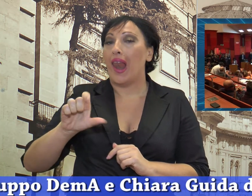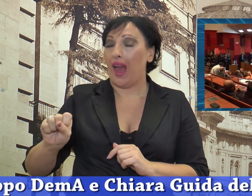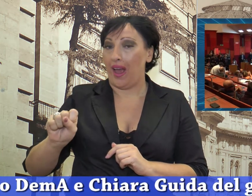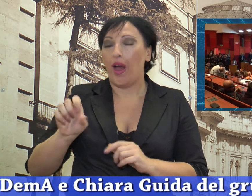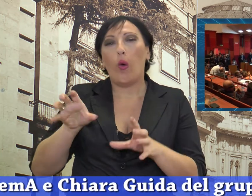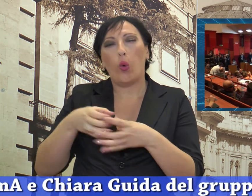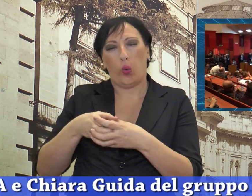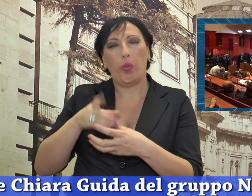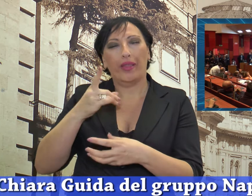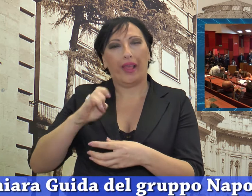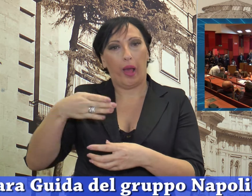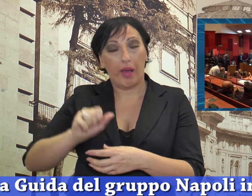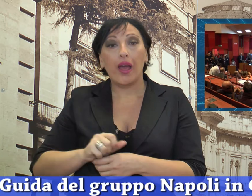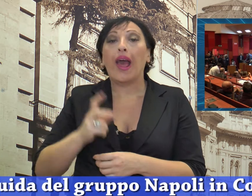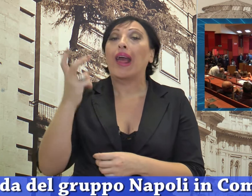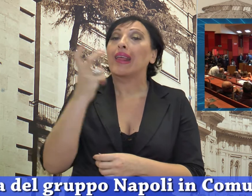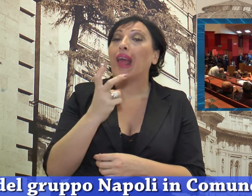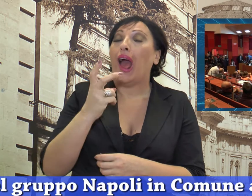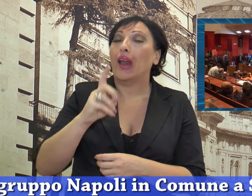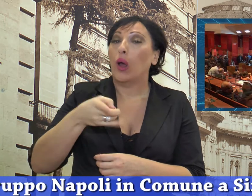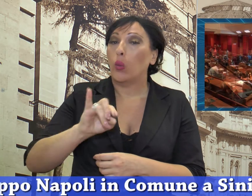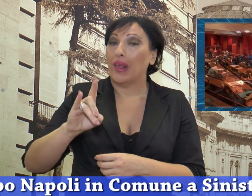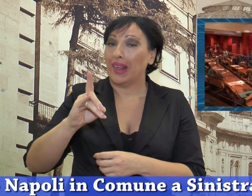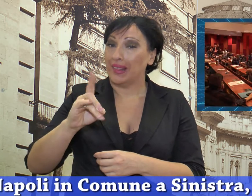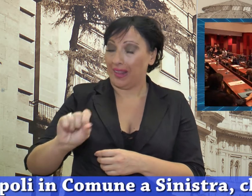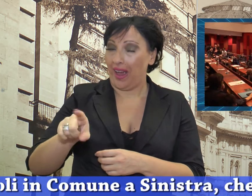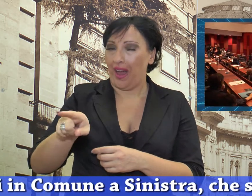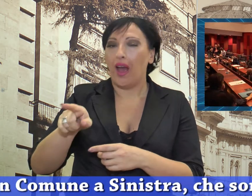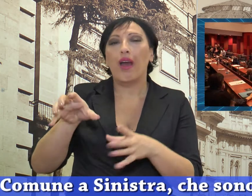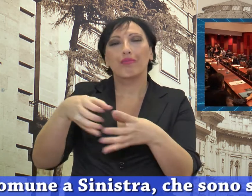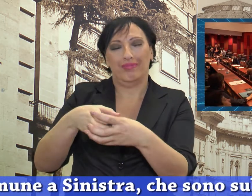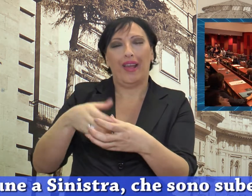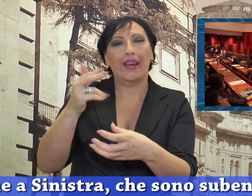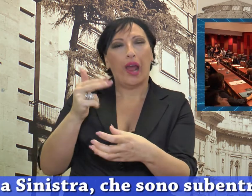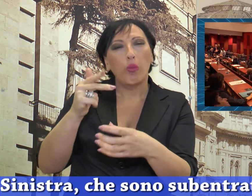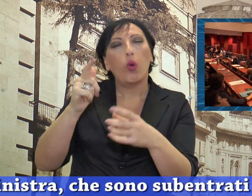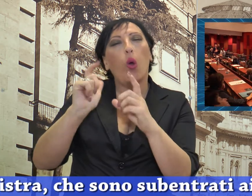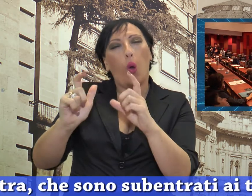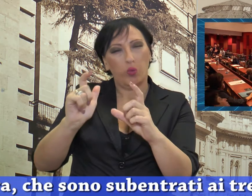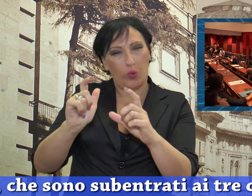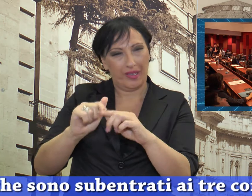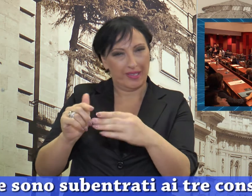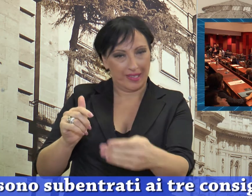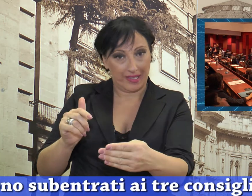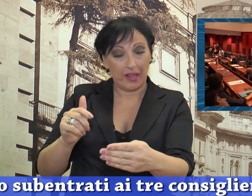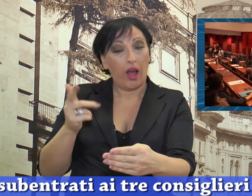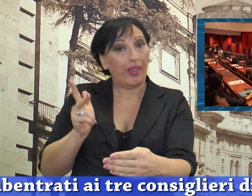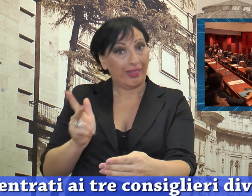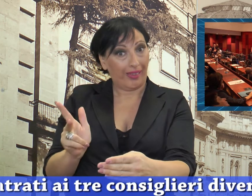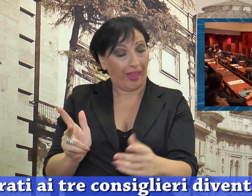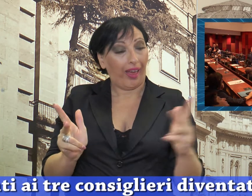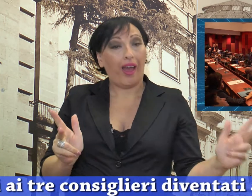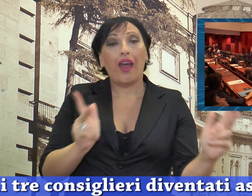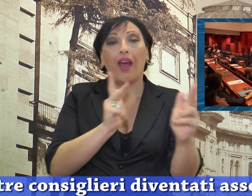DEMA e Chiara Guida del gruppo Napoli in Comune a Sinistra, che sono subentrati ai